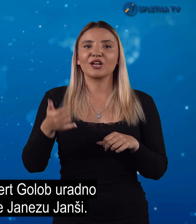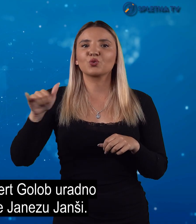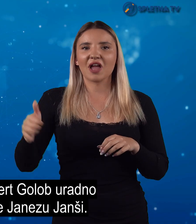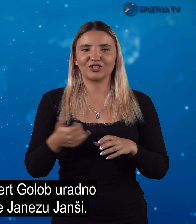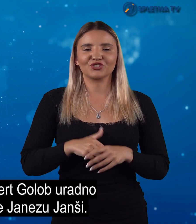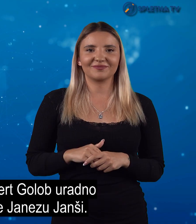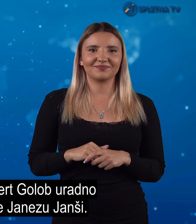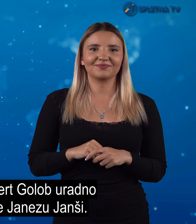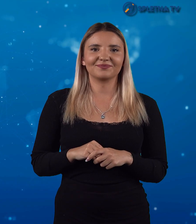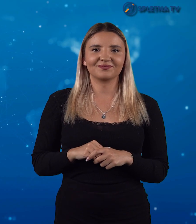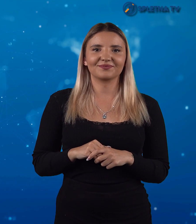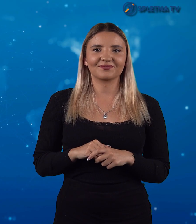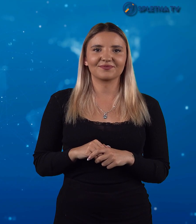vodenje vlade Janezu Janši.